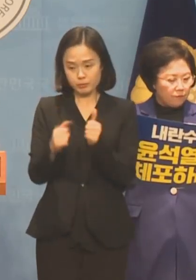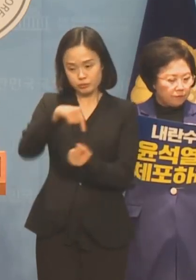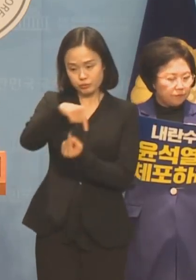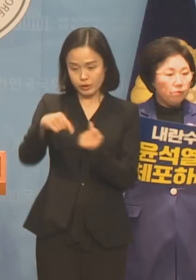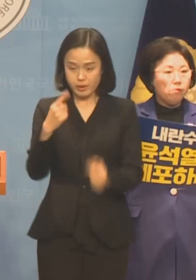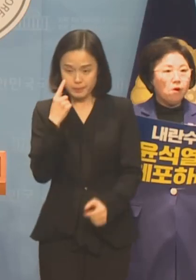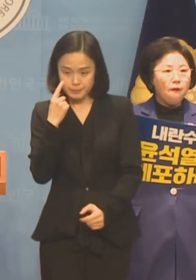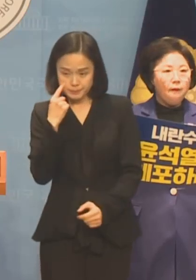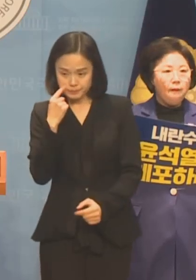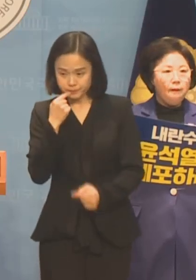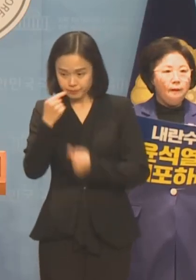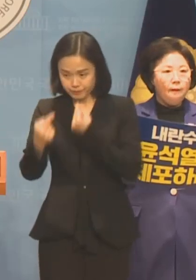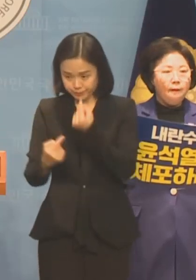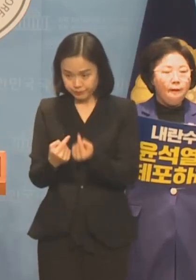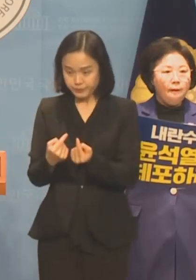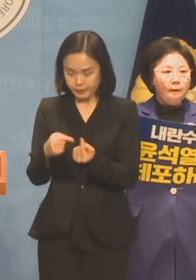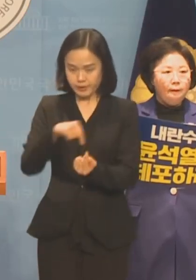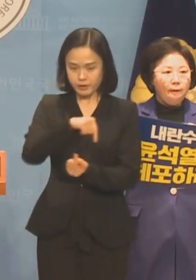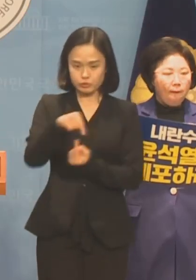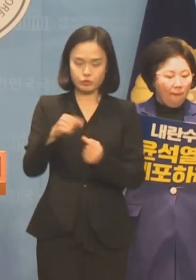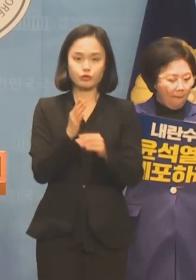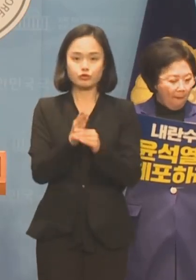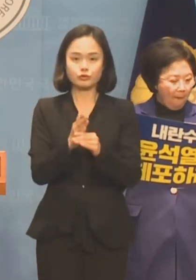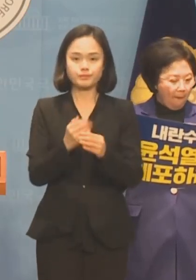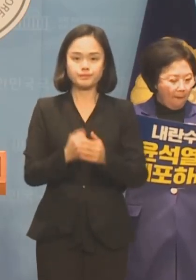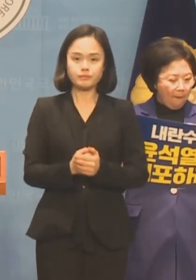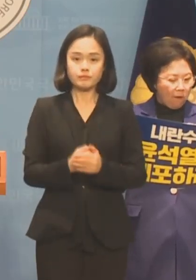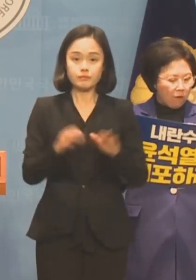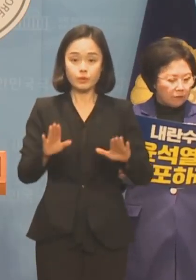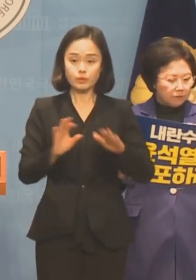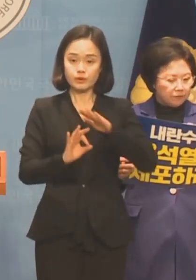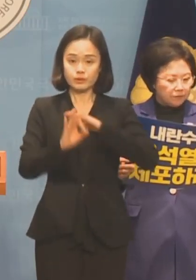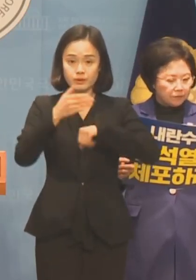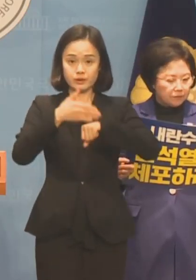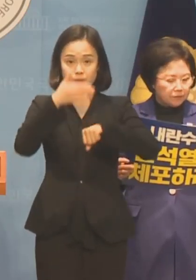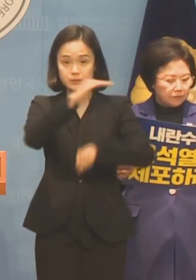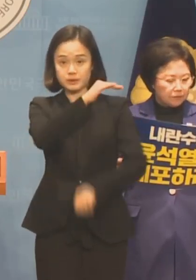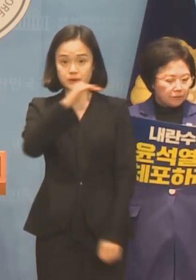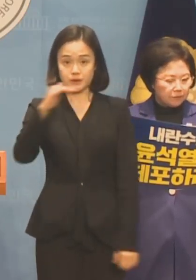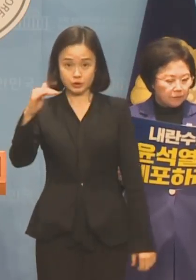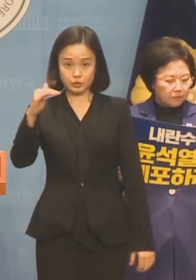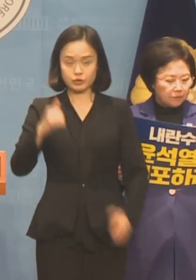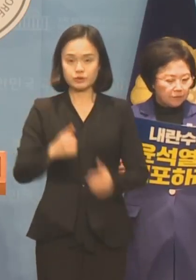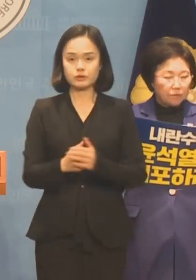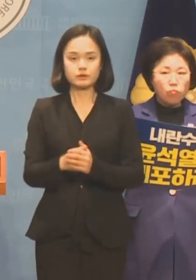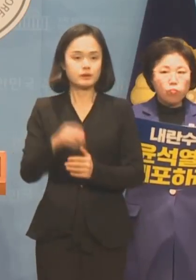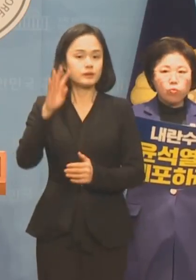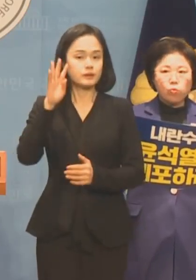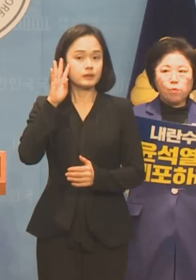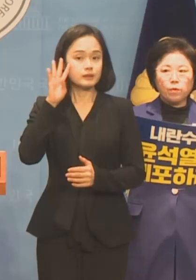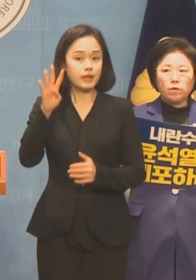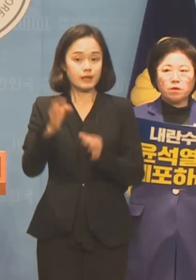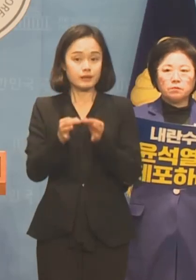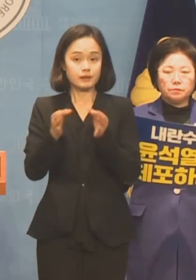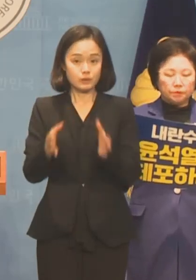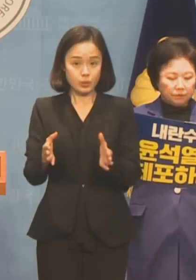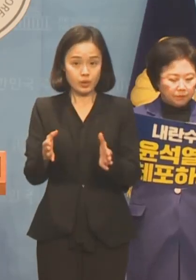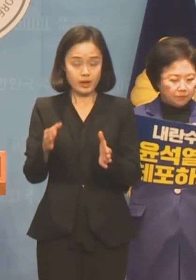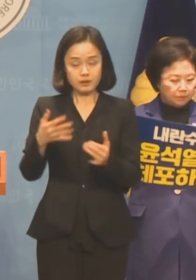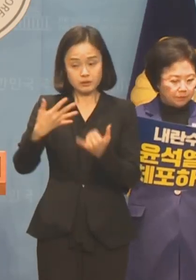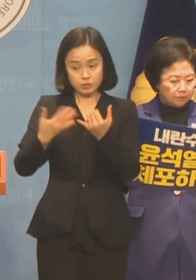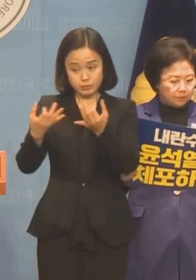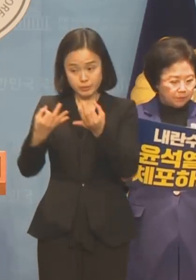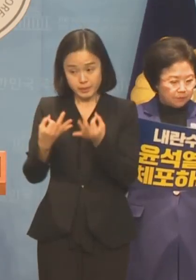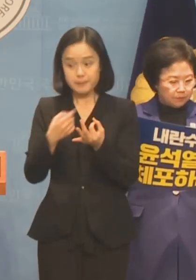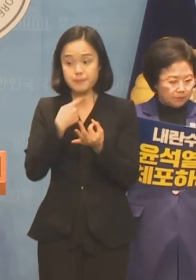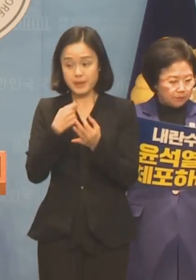공식적으로 운영되고 있는 상태입니다. 오늘 9시 기준 공식 운영 후 4일 동안 누적 방문자 수는